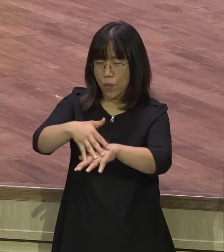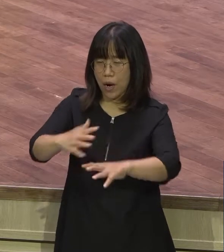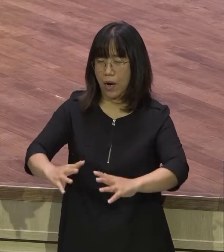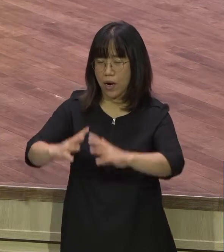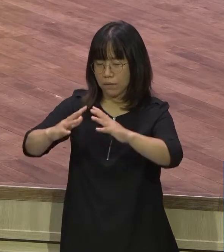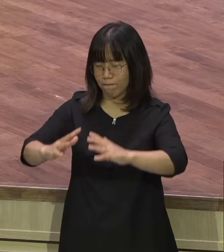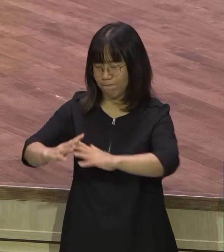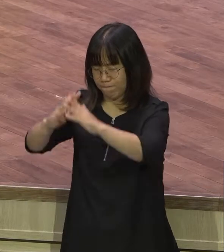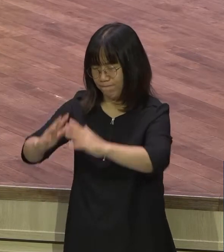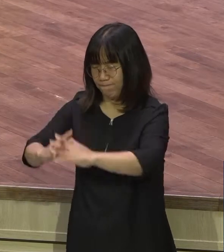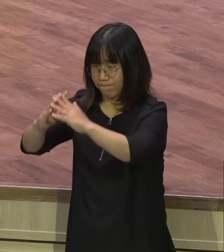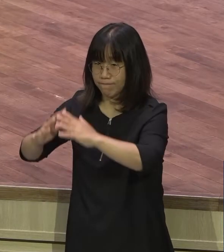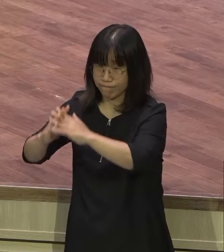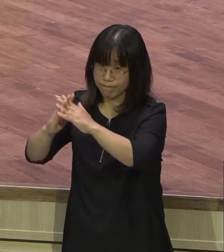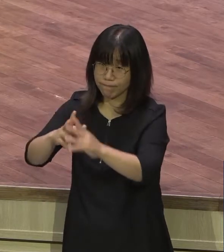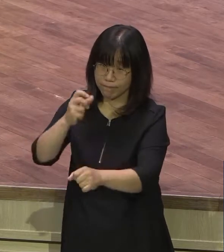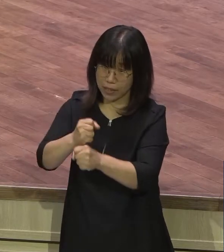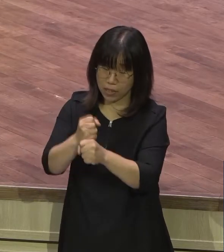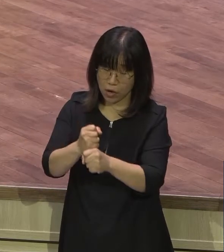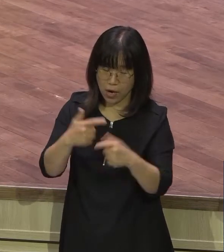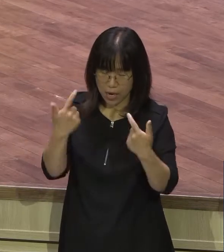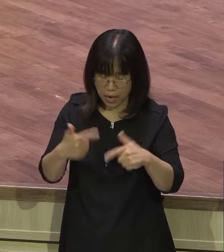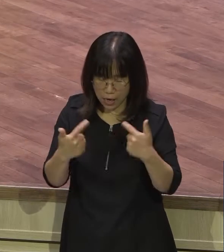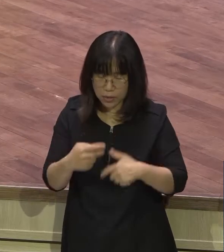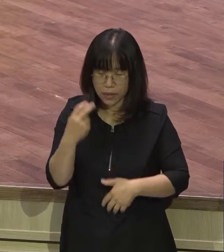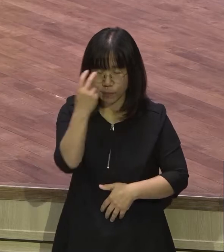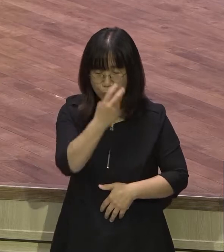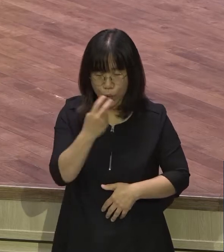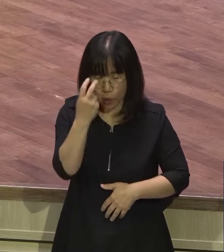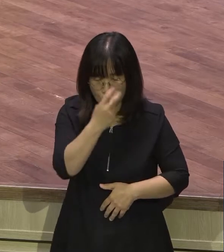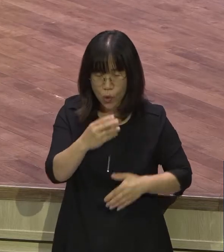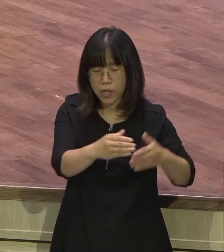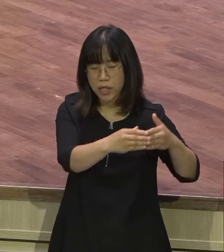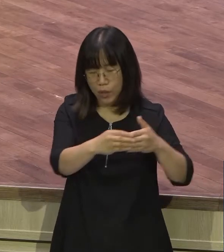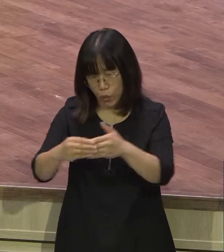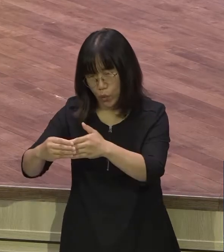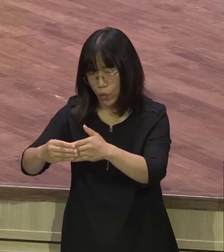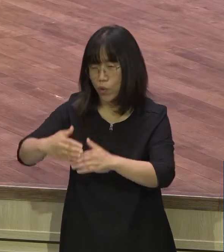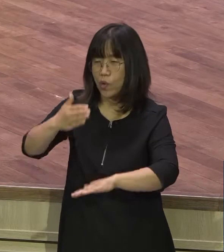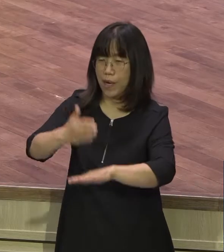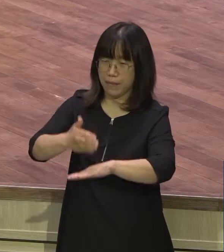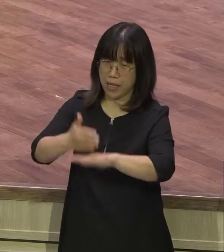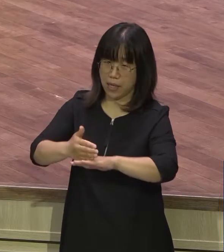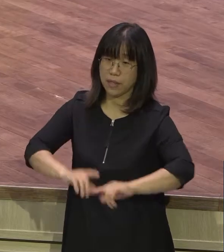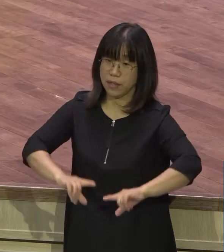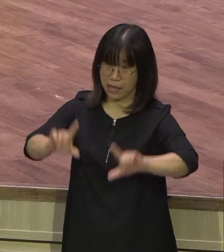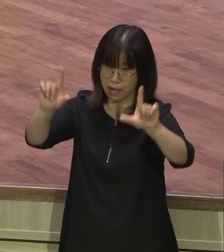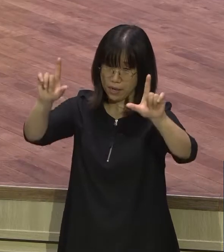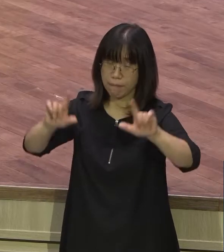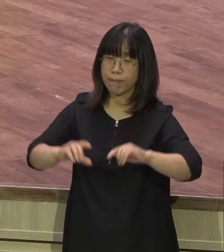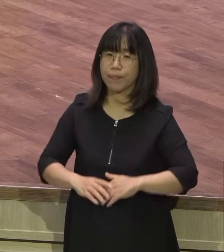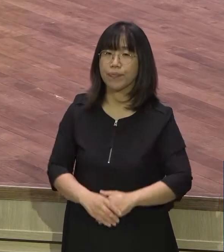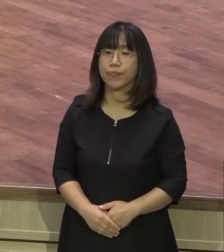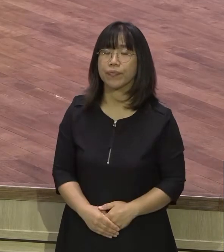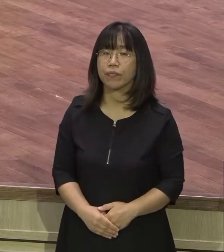광야에서 지키시고 보호하시고 인도해 주셨다는 그것에 감사하는 절기 초막절